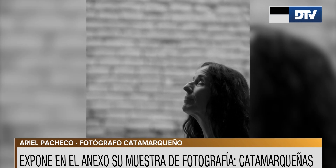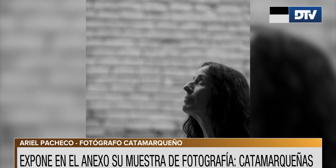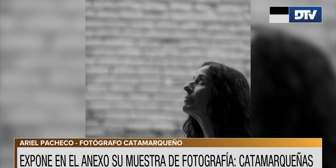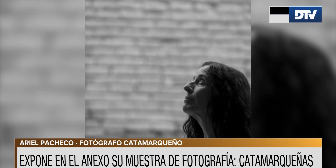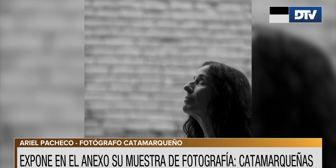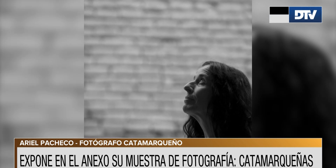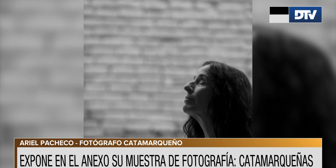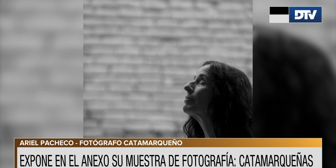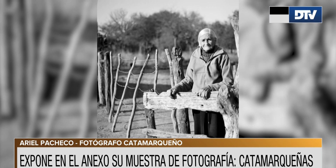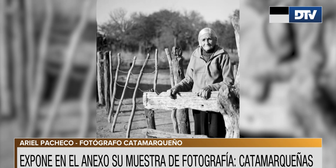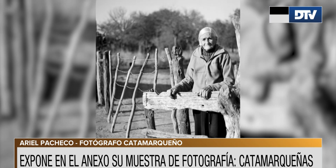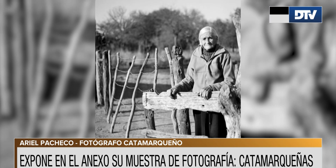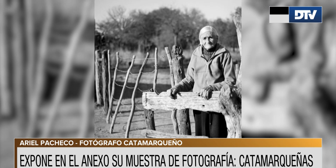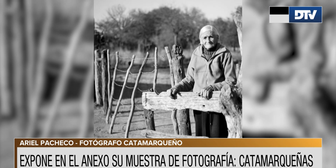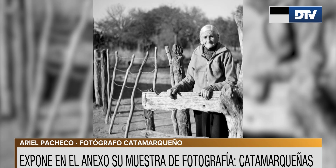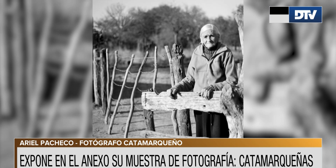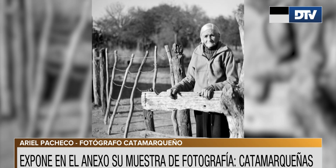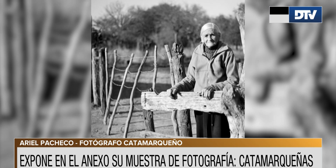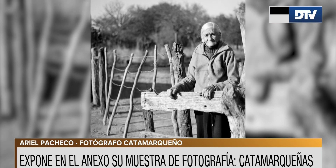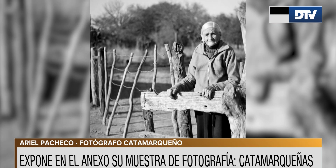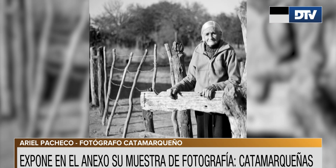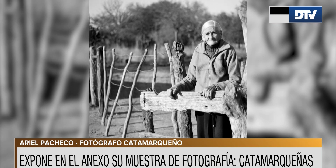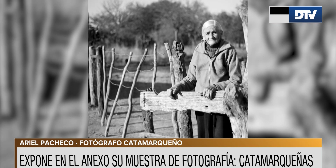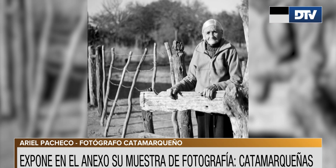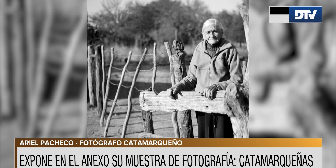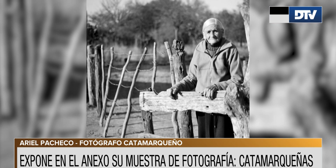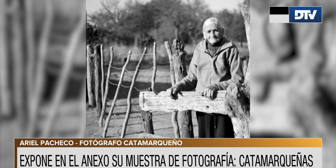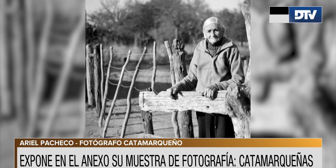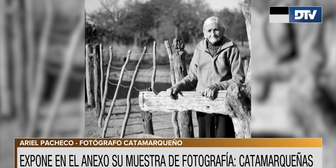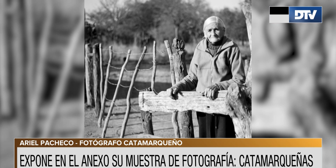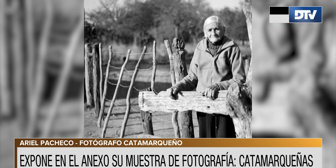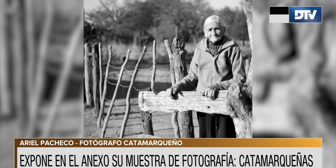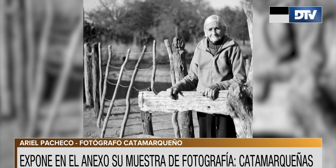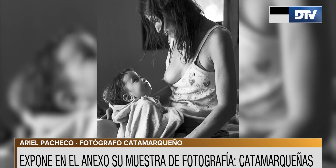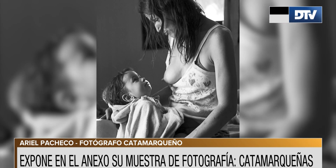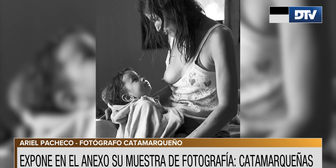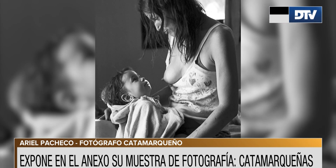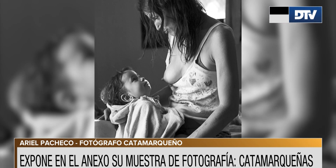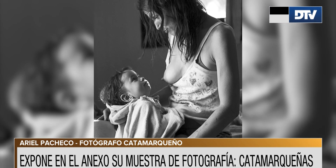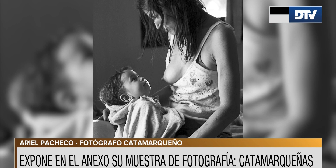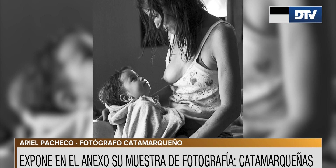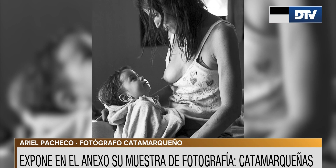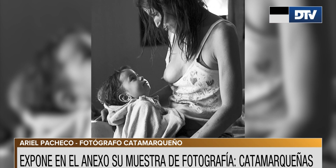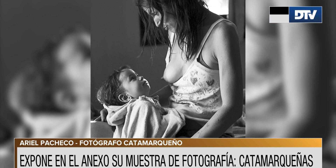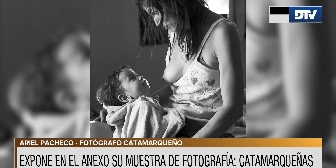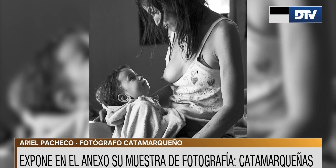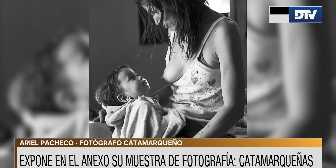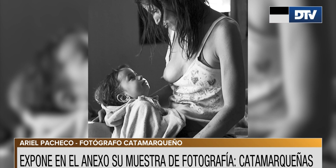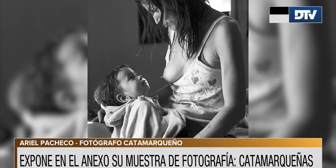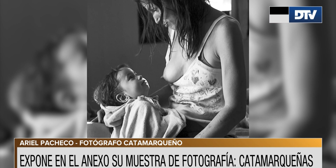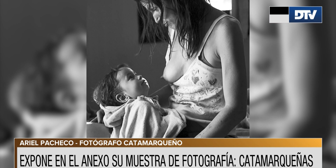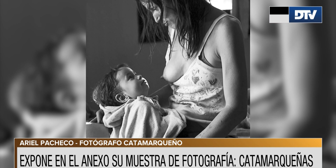de los habitantes de Catamarca, de nuestros compatriotas de esa provincia. Y es una forma también